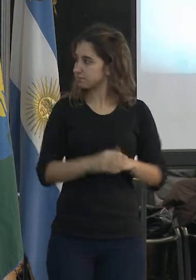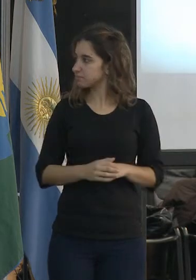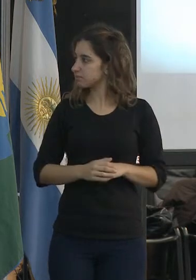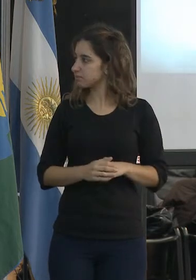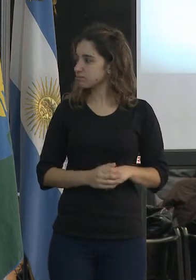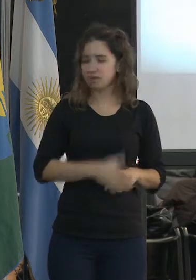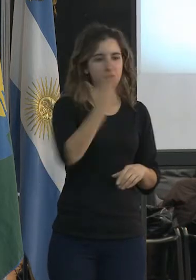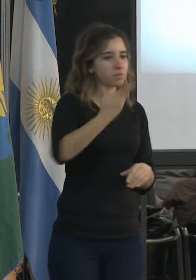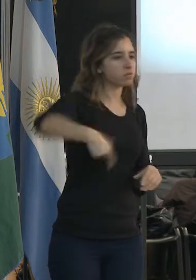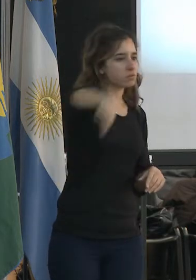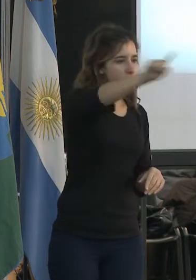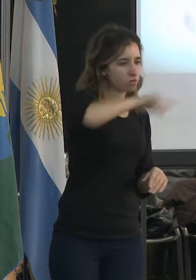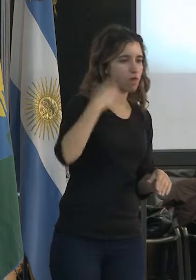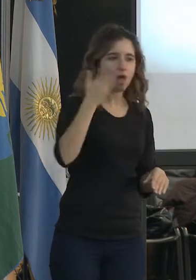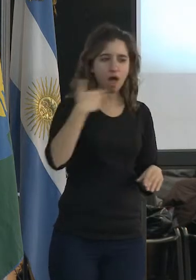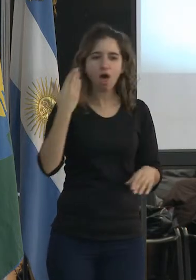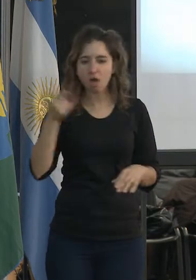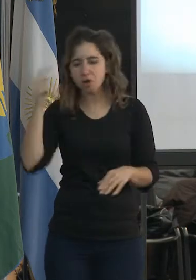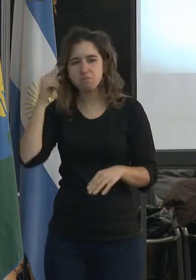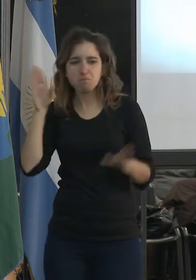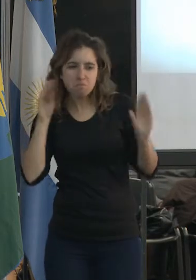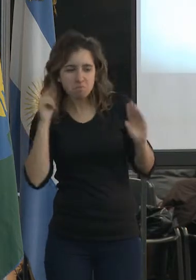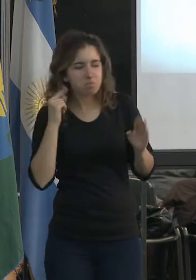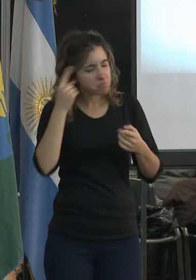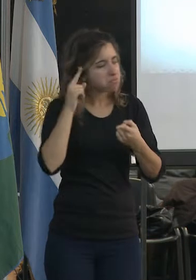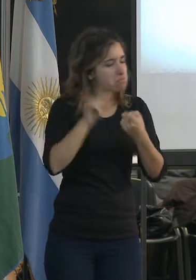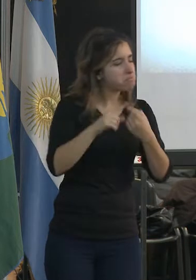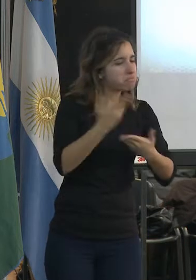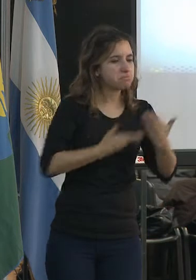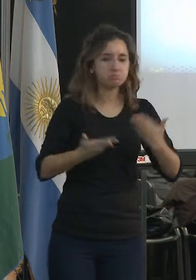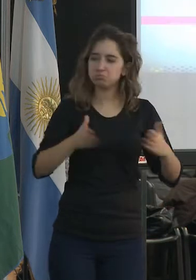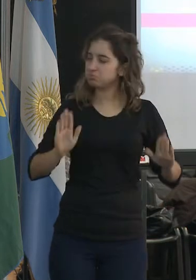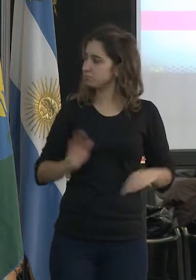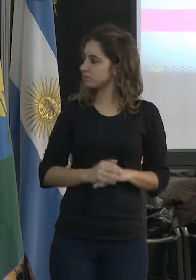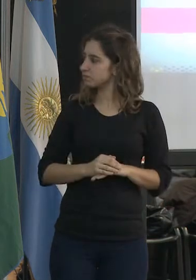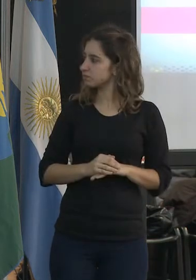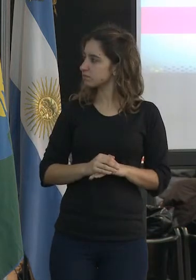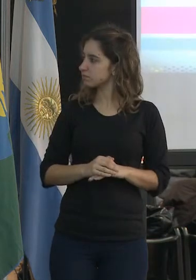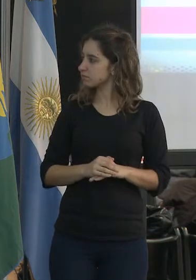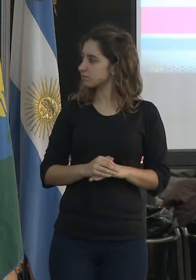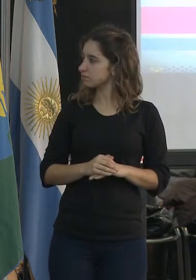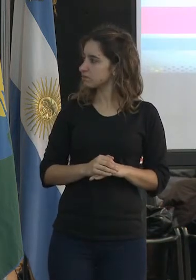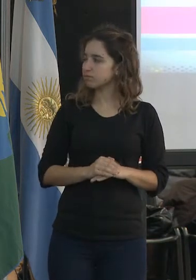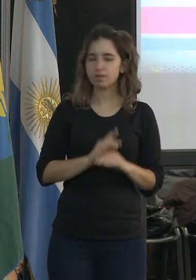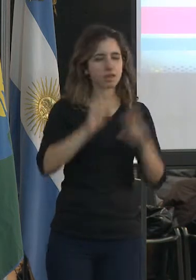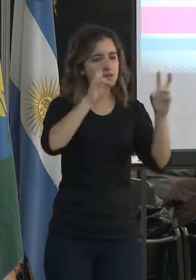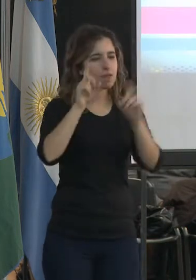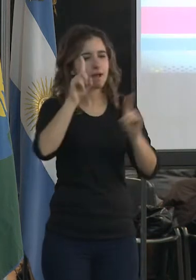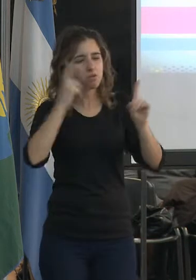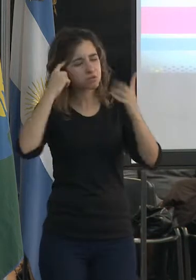Hemos escuchado muchas cosas, las cuales compartimos seguramente, y hacer algunas